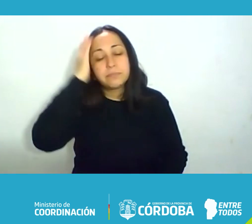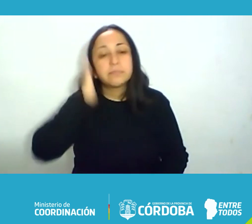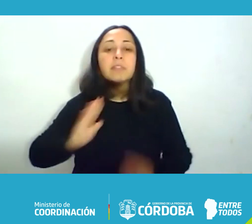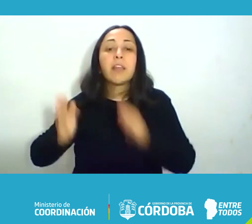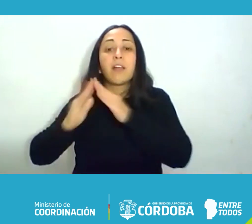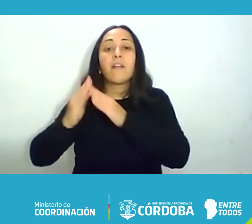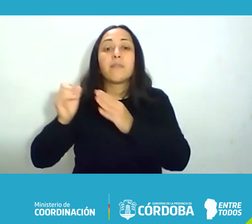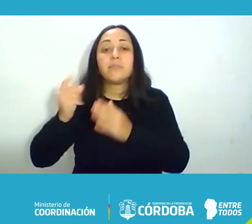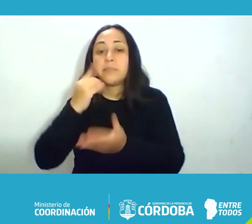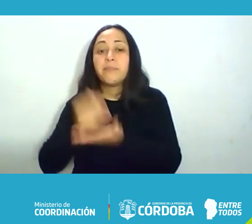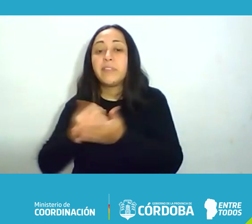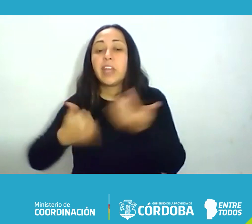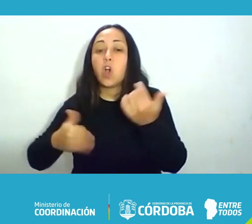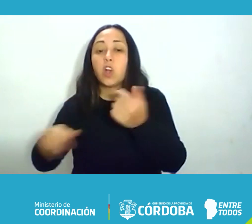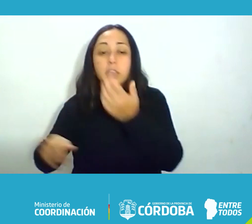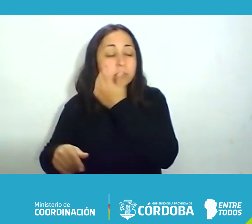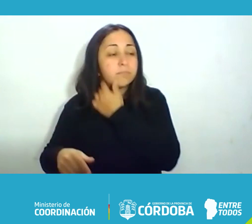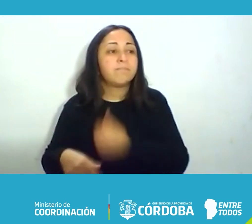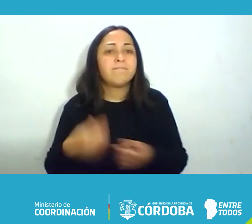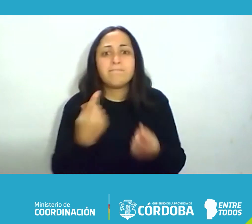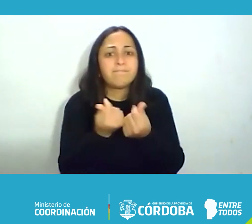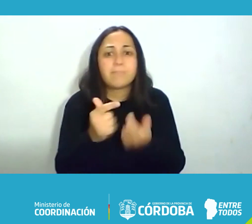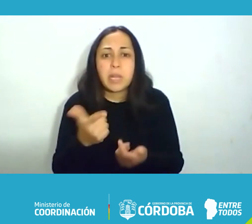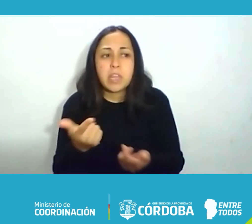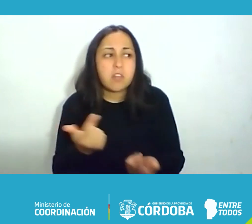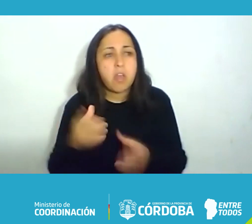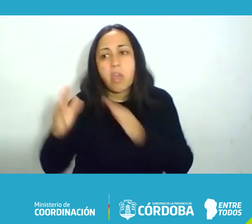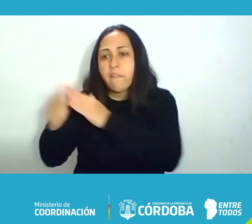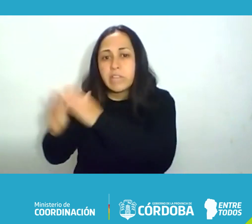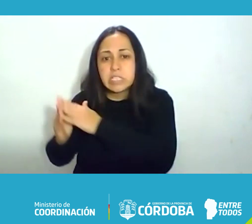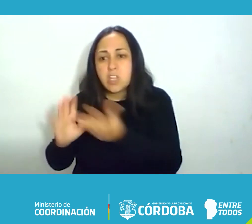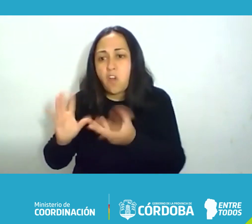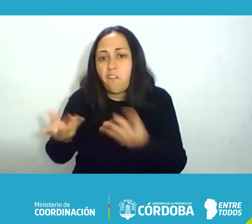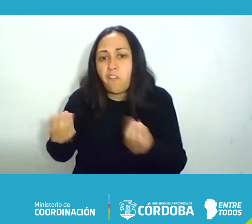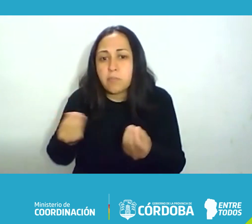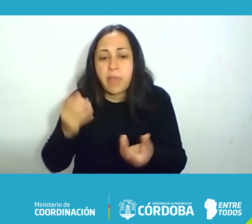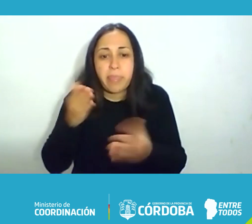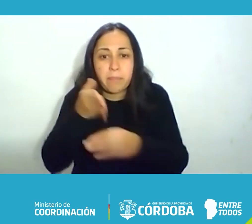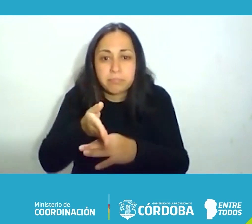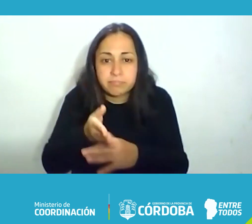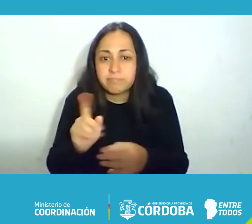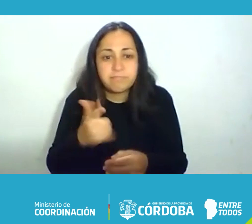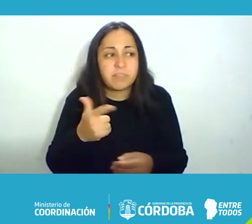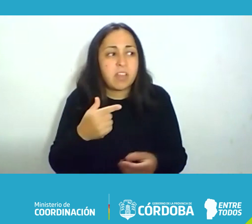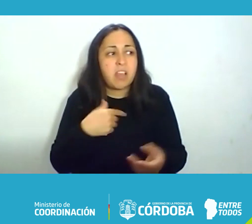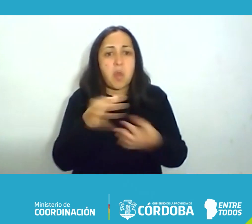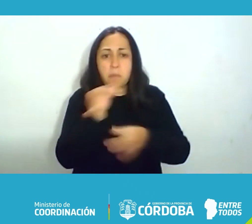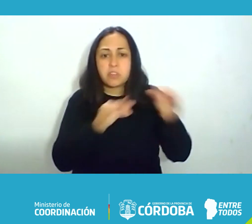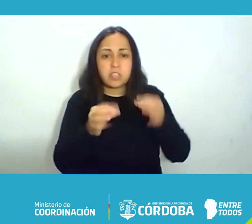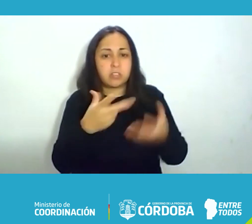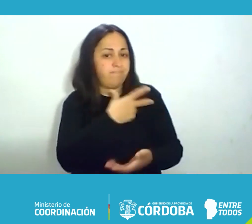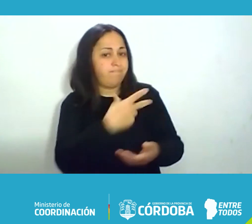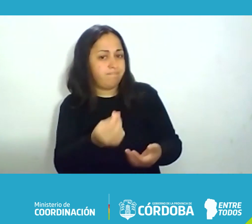quien es vecina de Cosquín, expresa la invalidez de la audiencia, ya que dice que muchos vecinos no tienen los medios para ingresar a la audiencia, rechaza el proyecto,